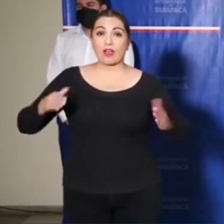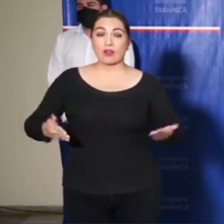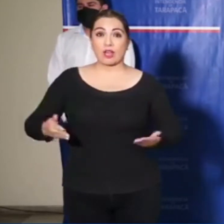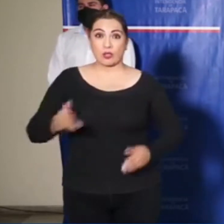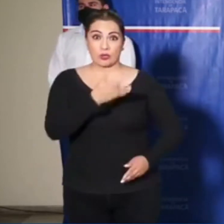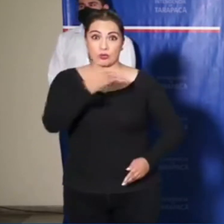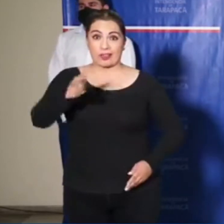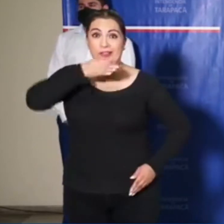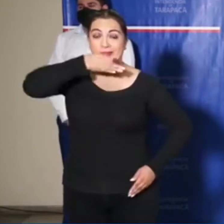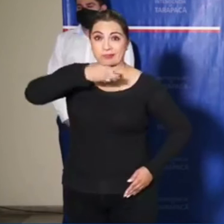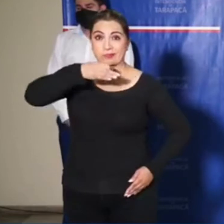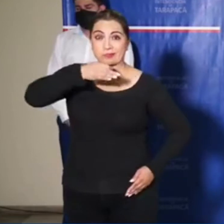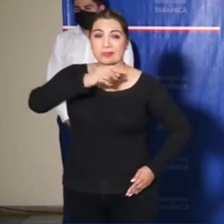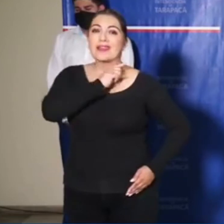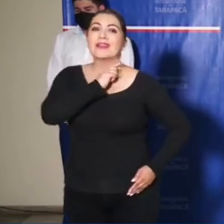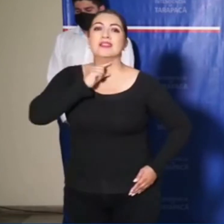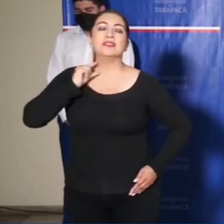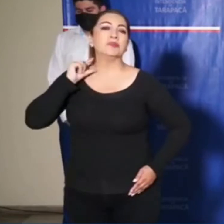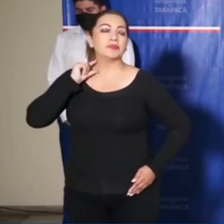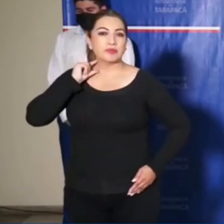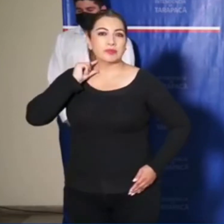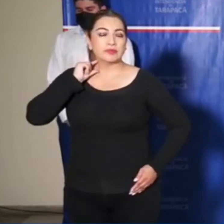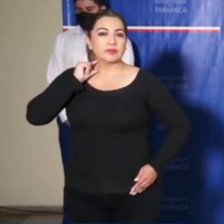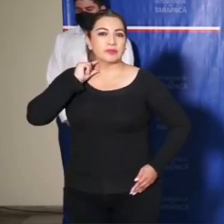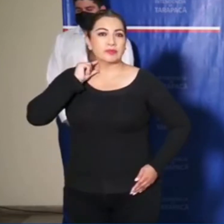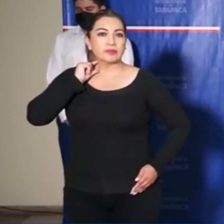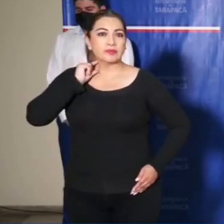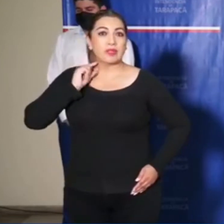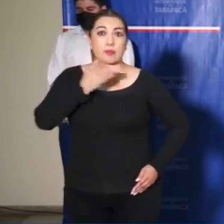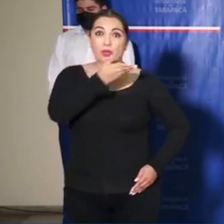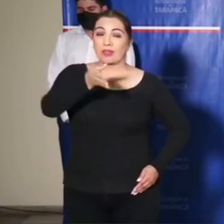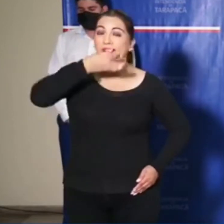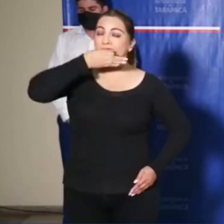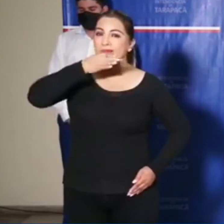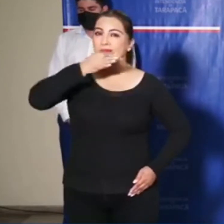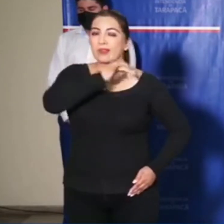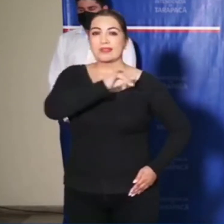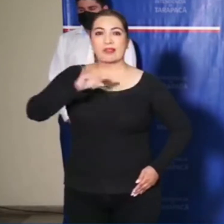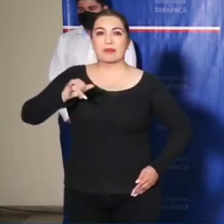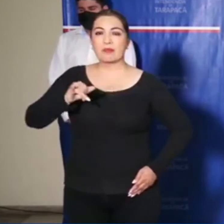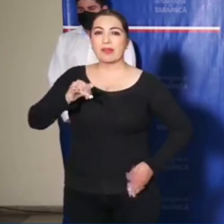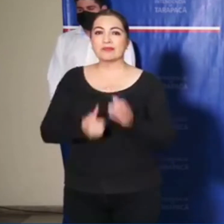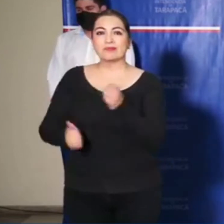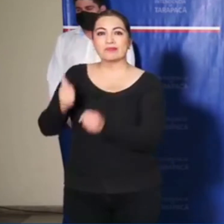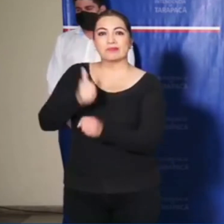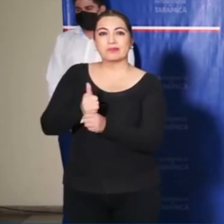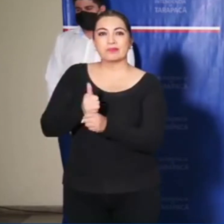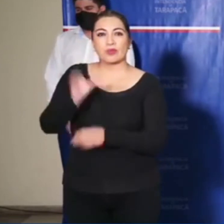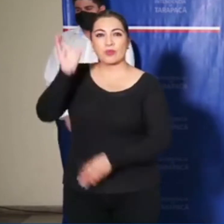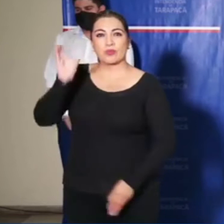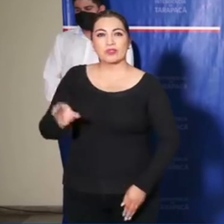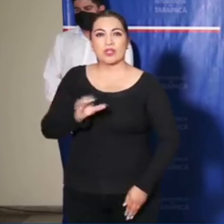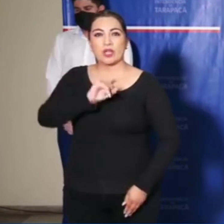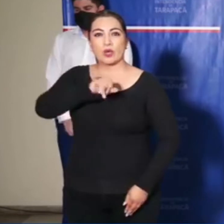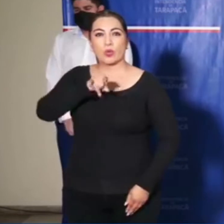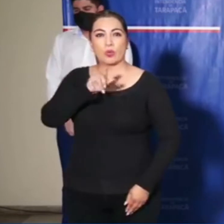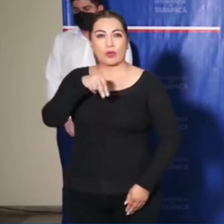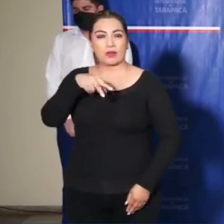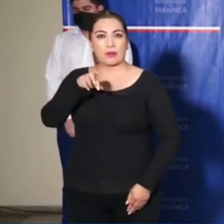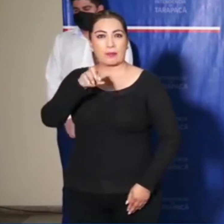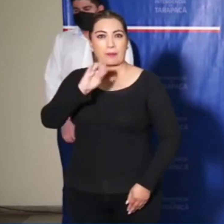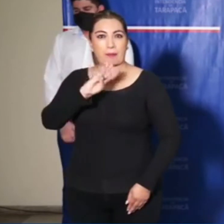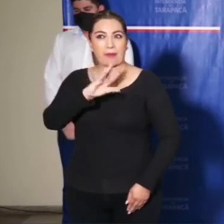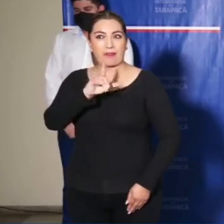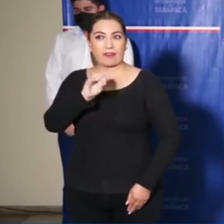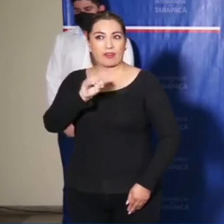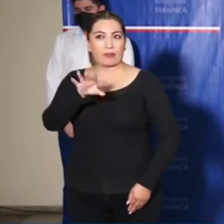con ustedes a Monseñor para que se dirija a ustedes, y después le vamos a dar la palabra a Juan Pablo para que les